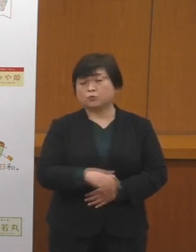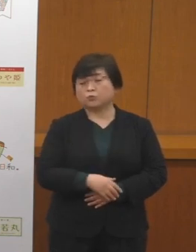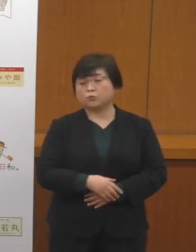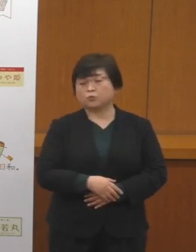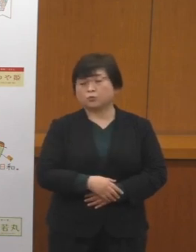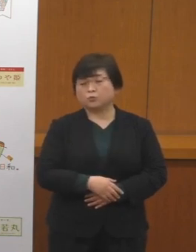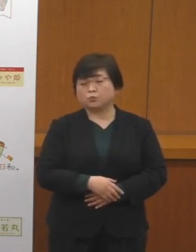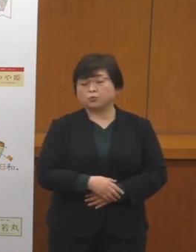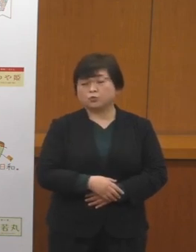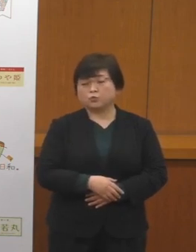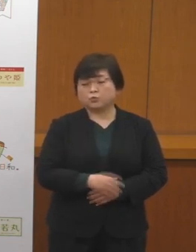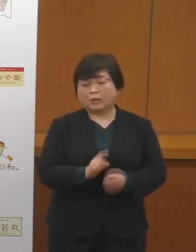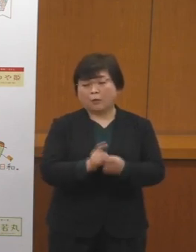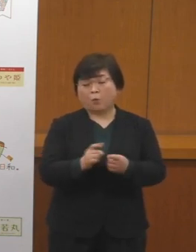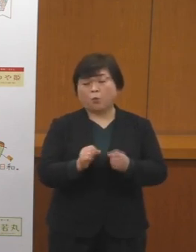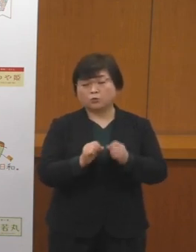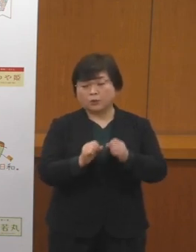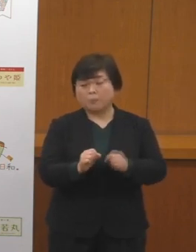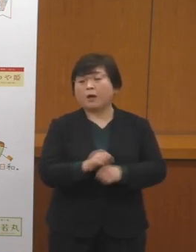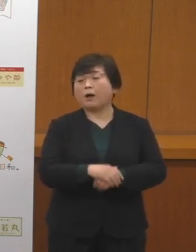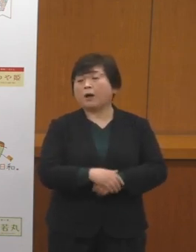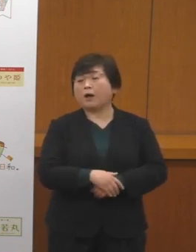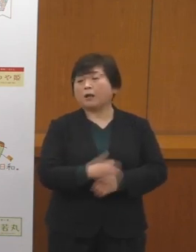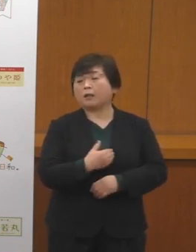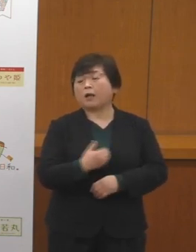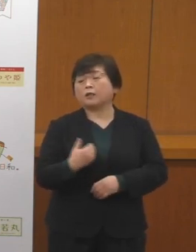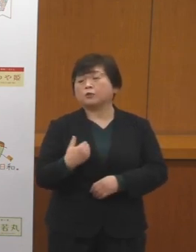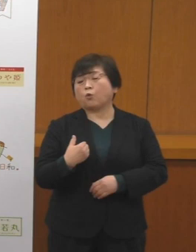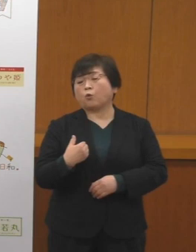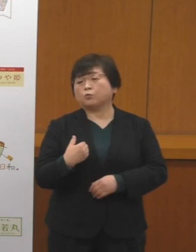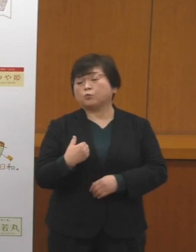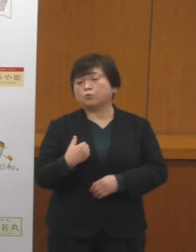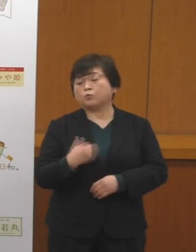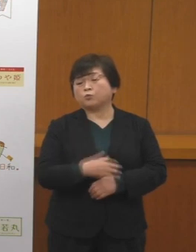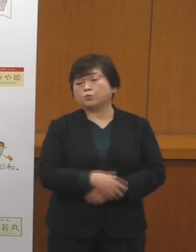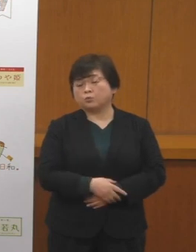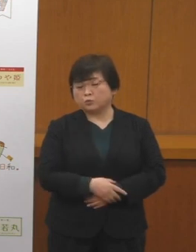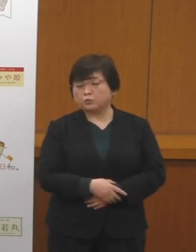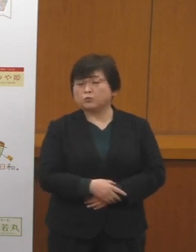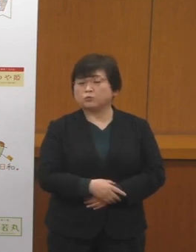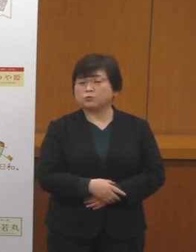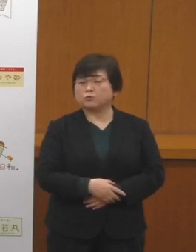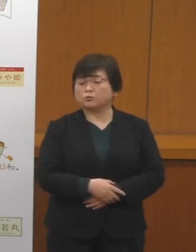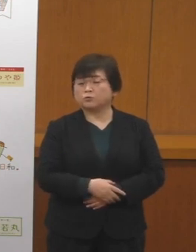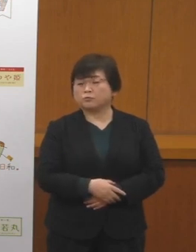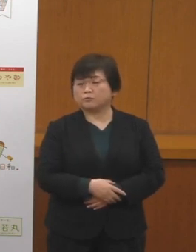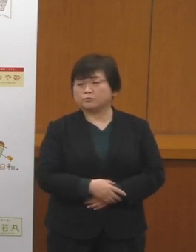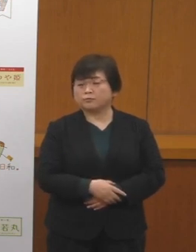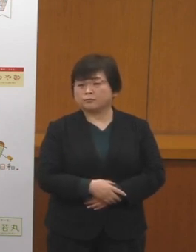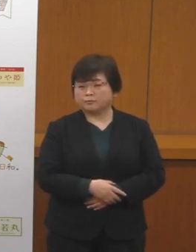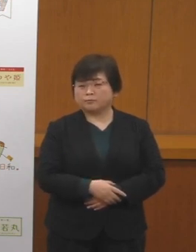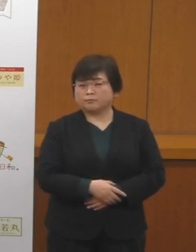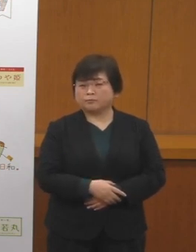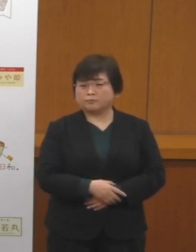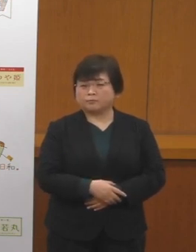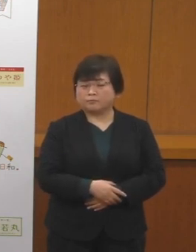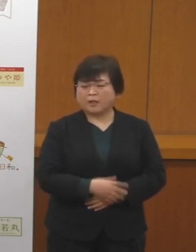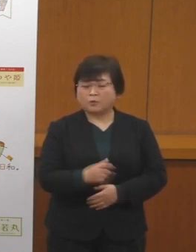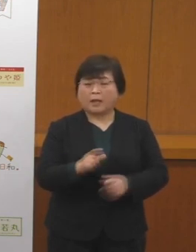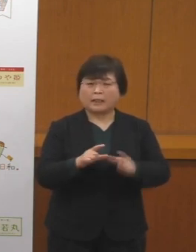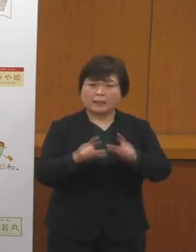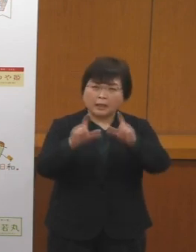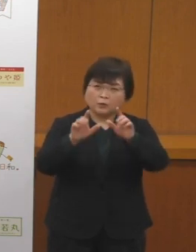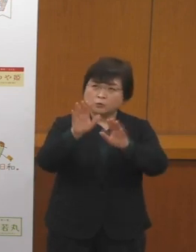しっかりやっていけば大丈夫でいるかわかりませんけどもまずお天気の